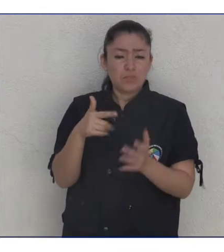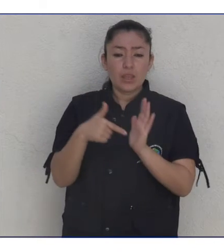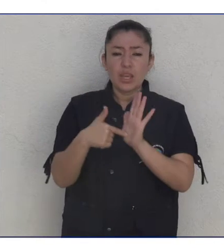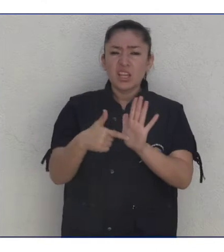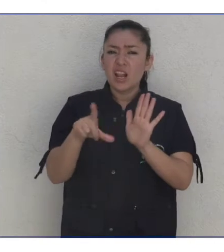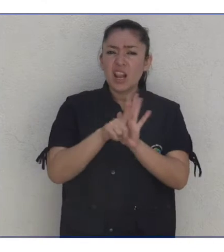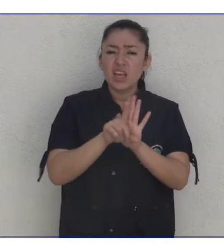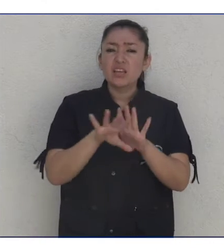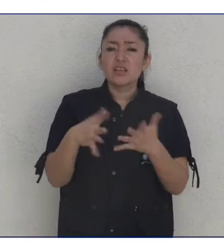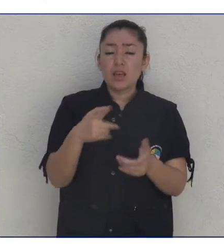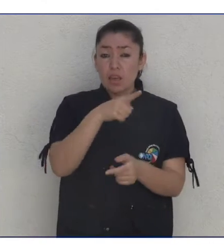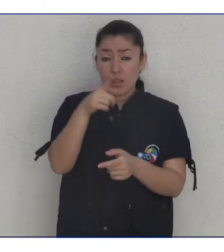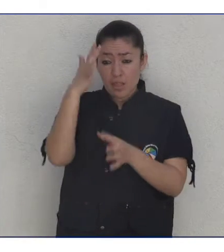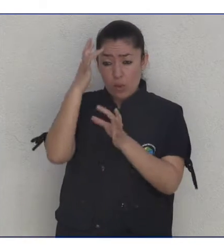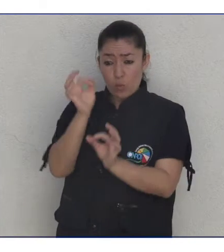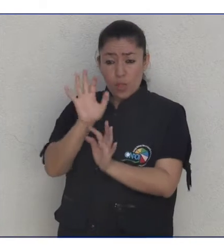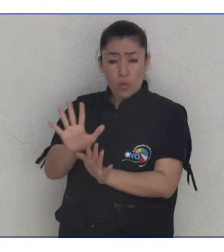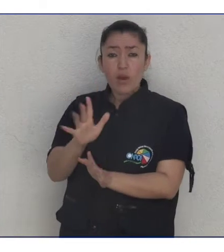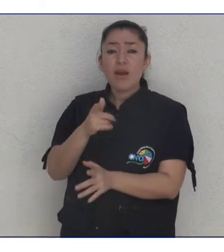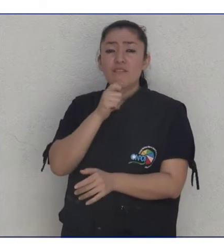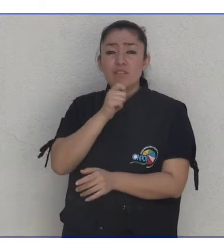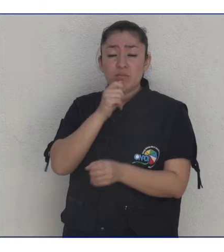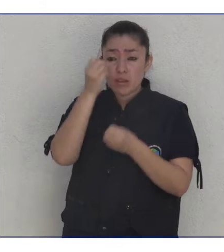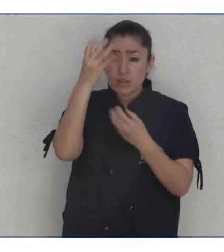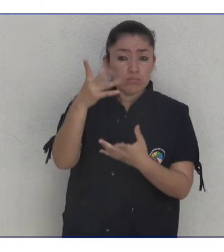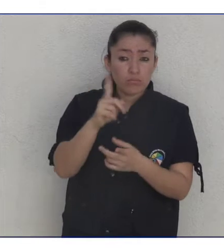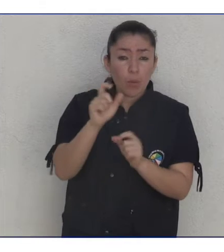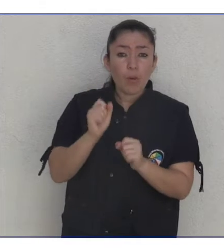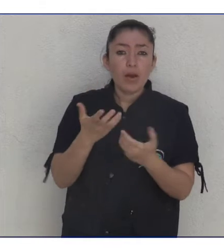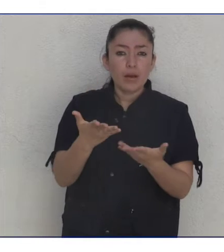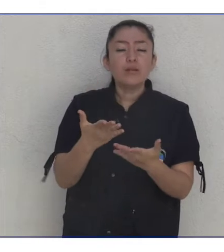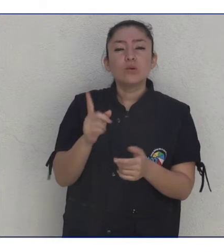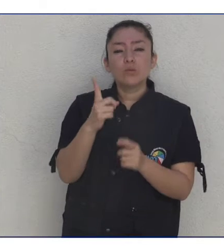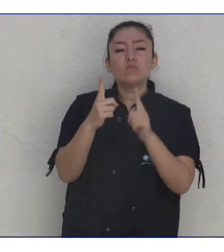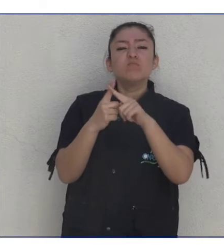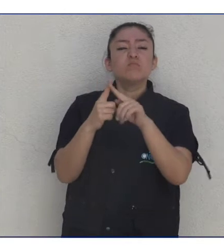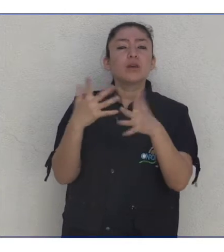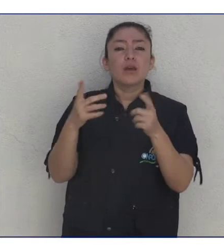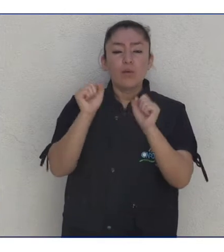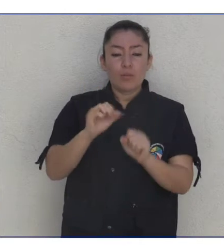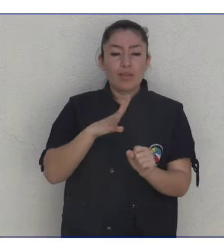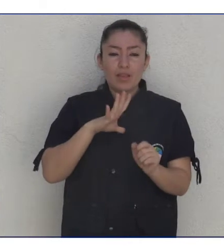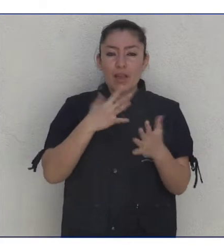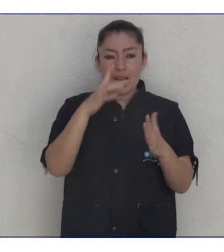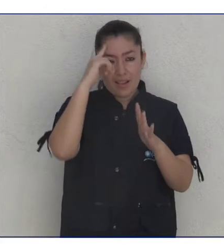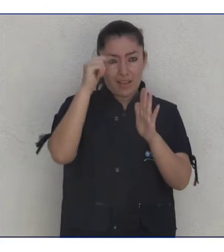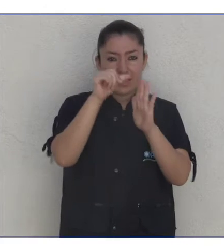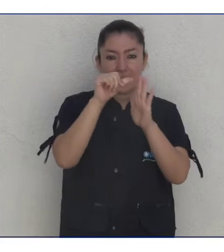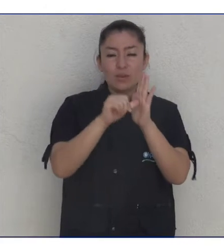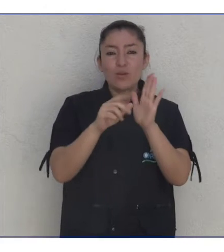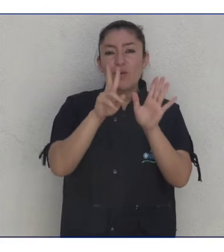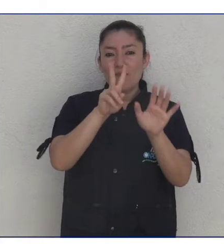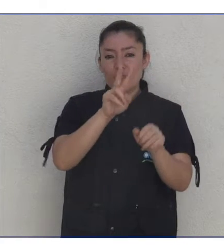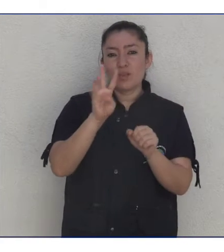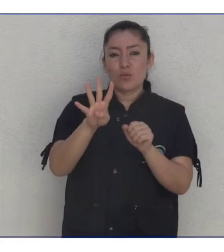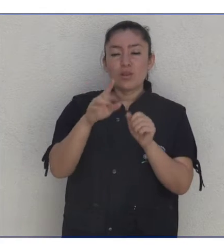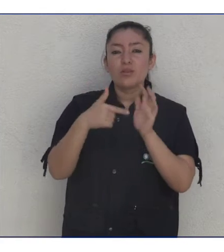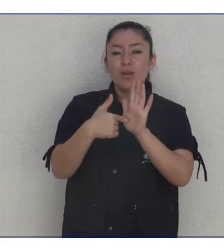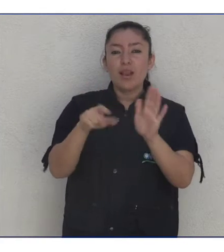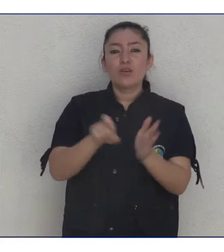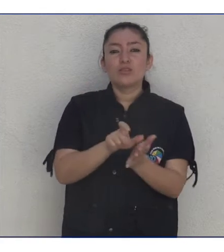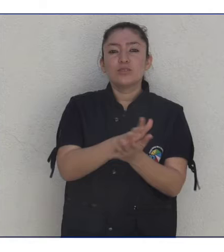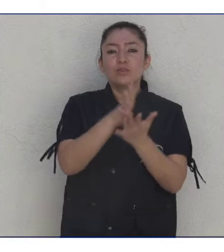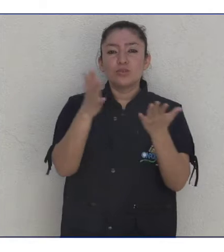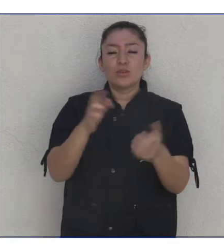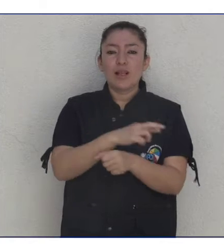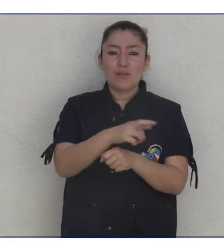los efectos de esta ley se considera información confidencial la siguiente: 1. La expresamente definida en el artículo 24 de la